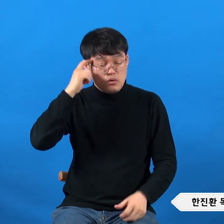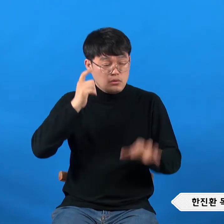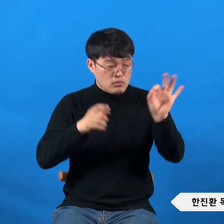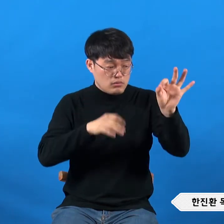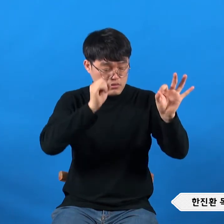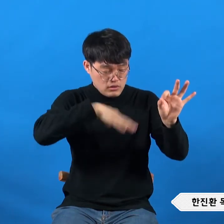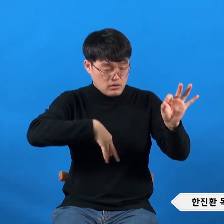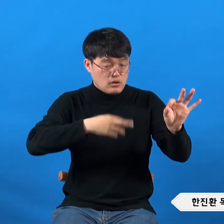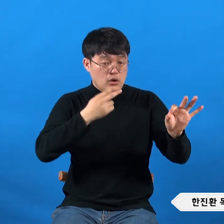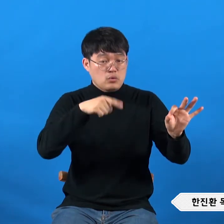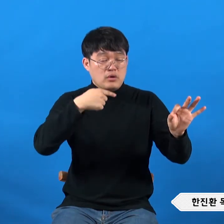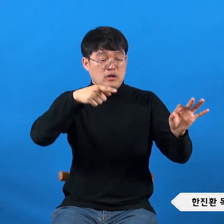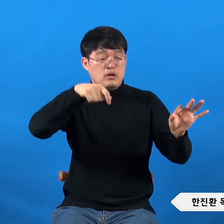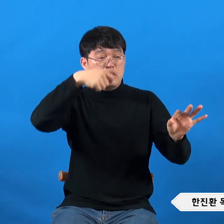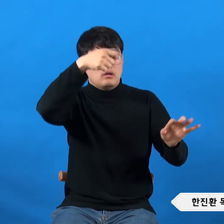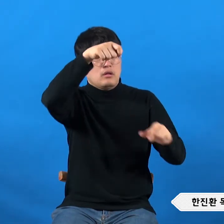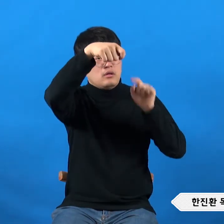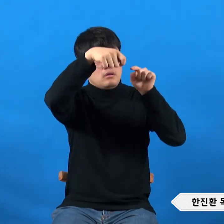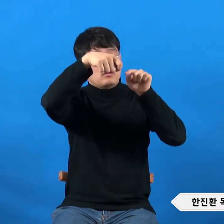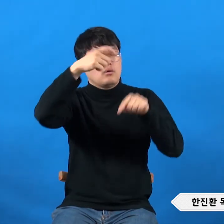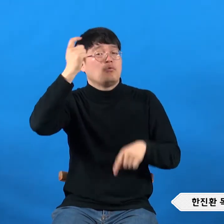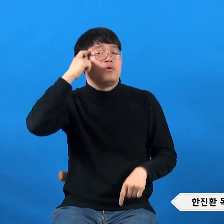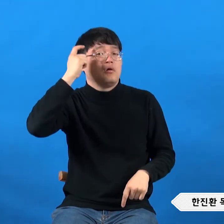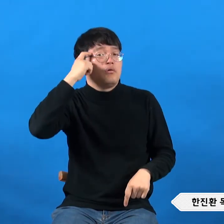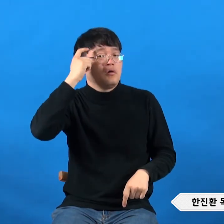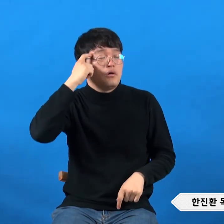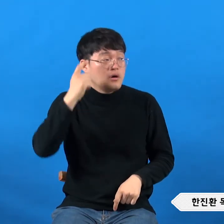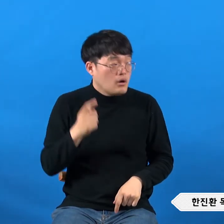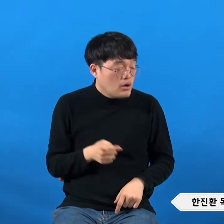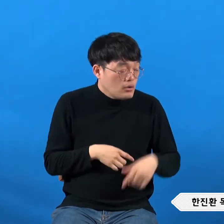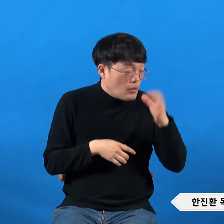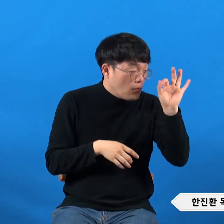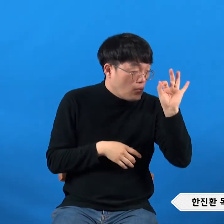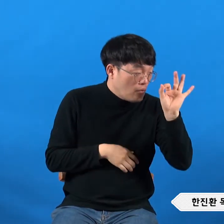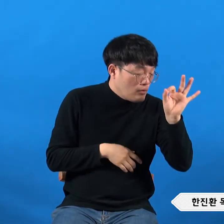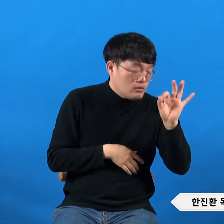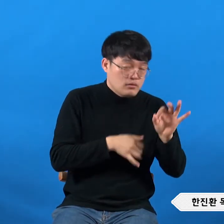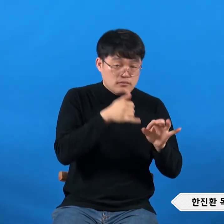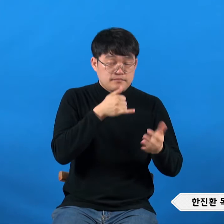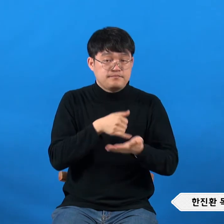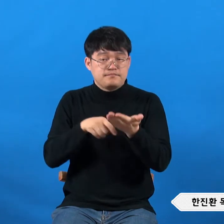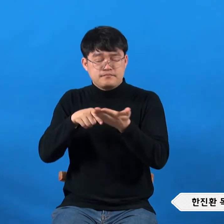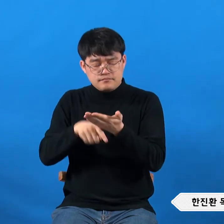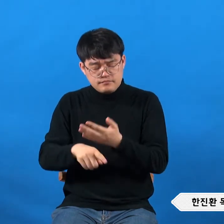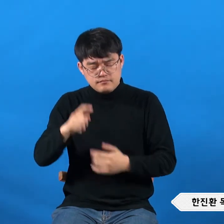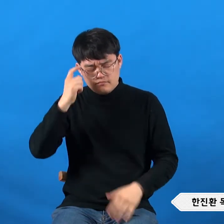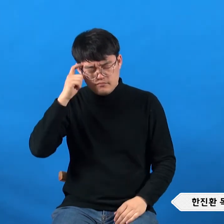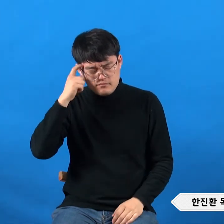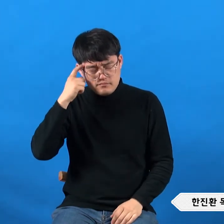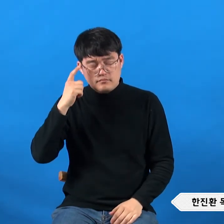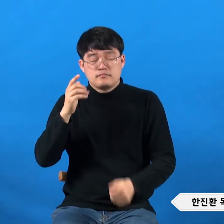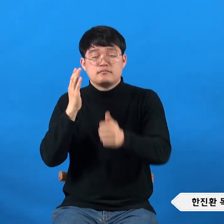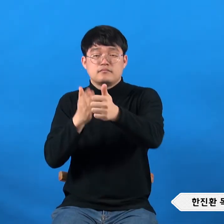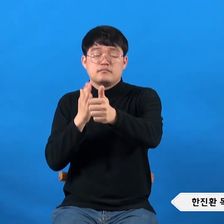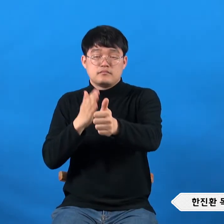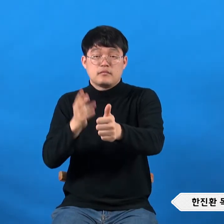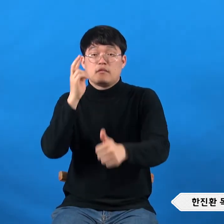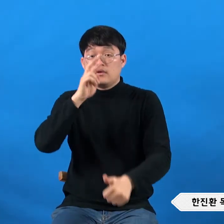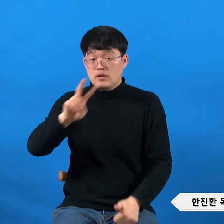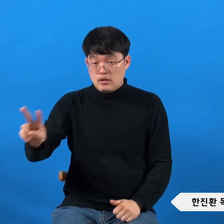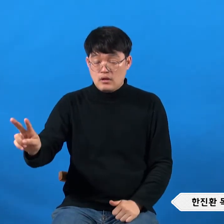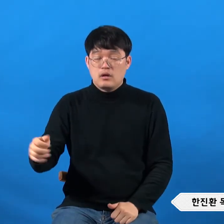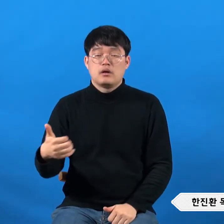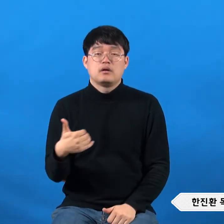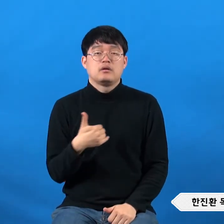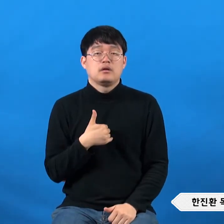돈이 종이 쪽인데 왜 이렇게 내가 여기에 집착을 하는가? 한번 깊이 생각을 해보십시오. 이게 있어야 내